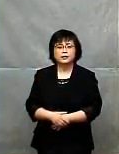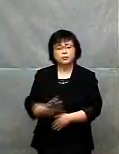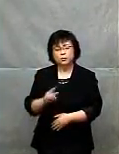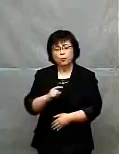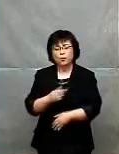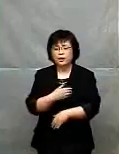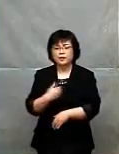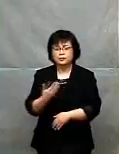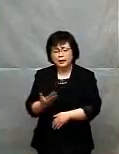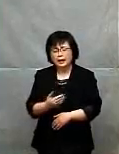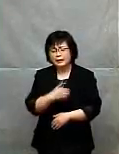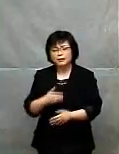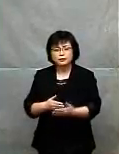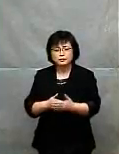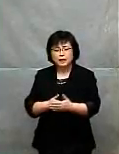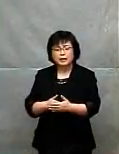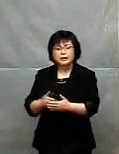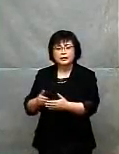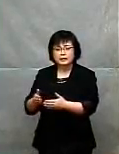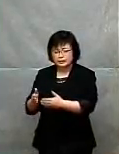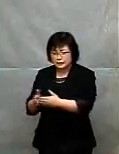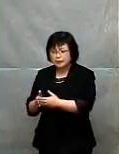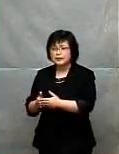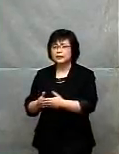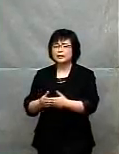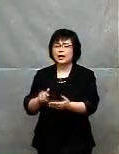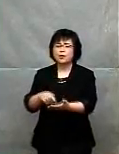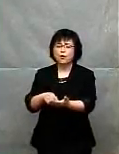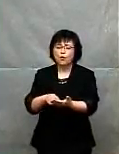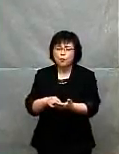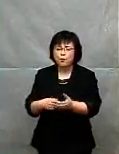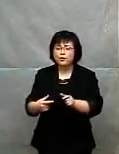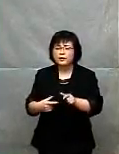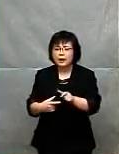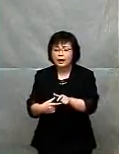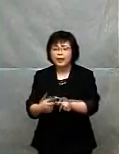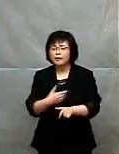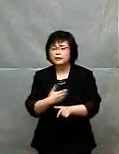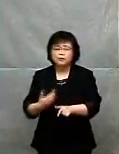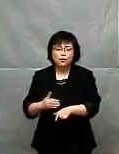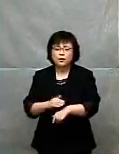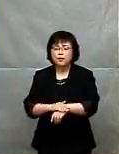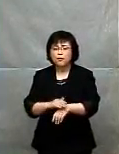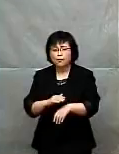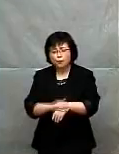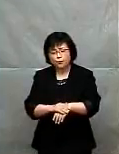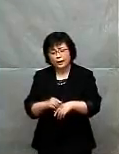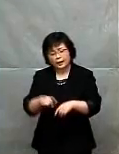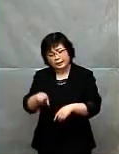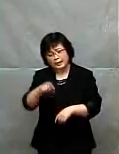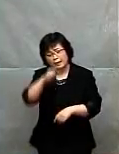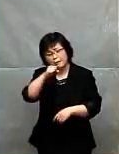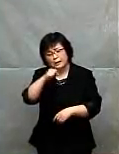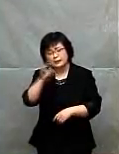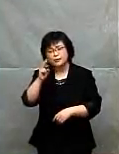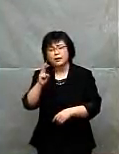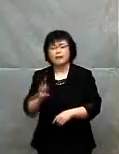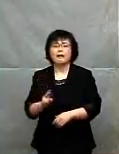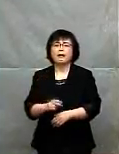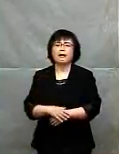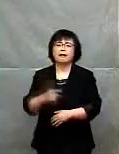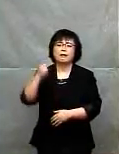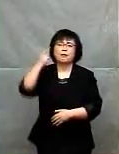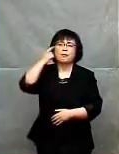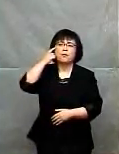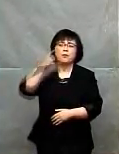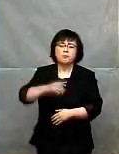るか、できる限りですね、ご要望に添えるような形にしていければいいのかなというふうに思い